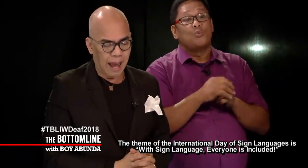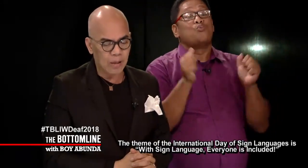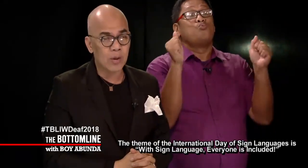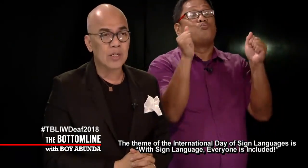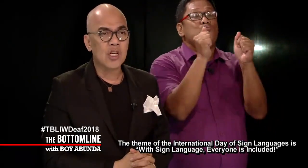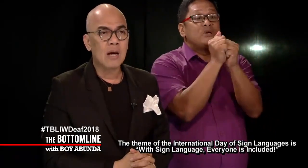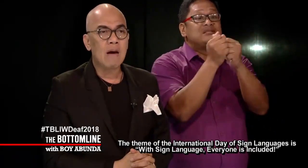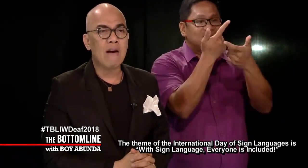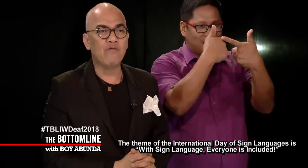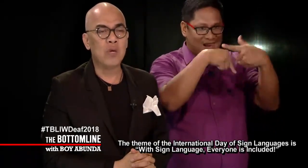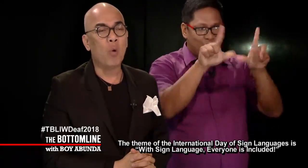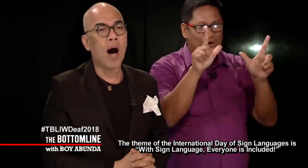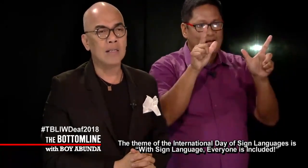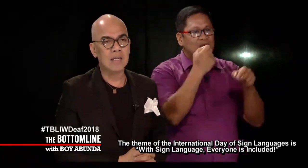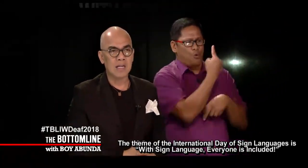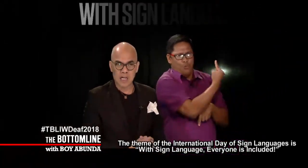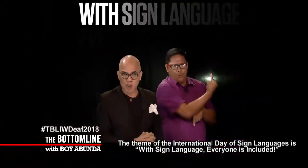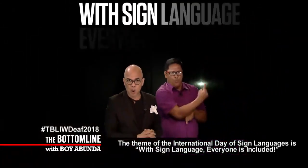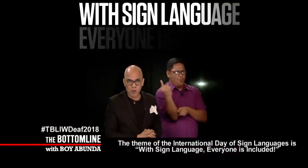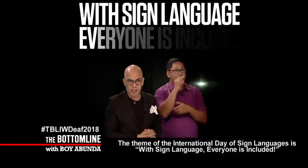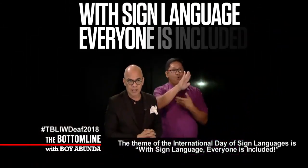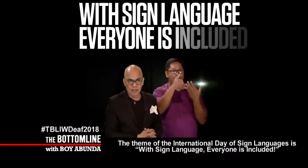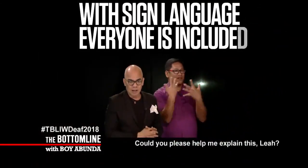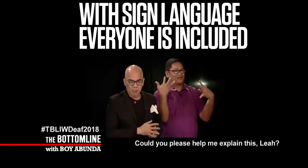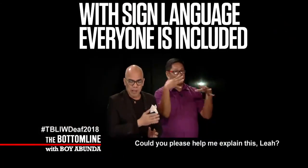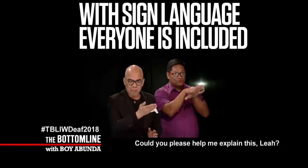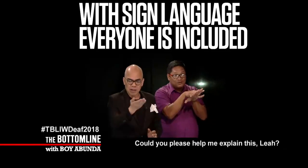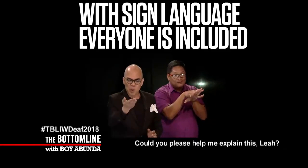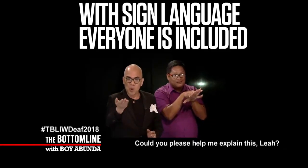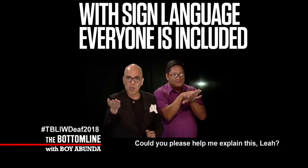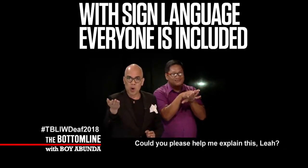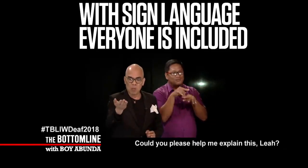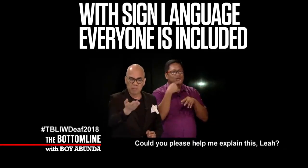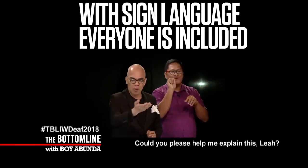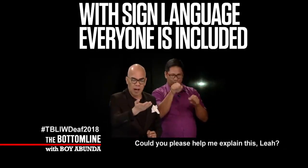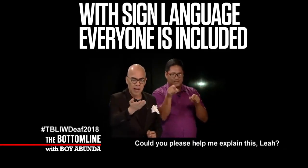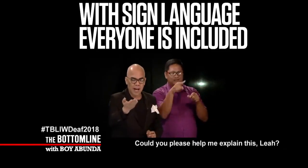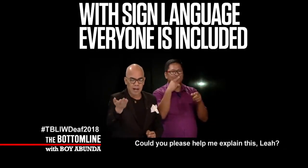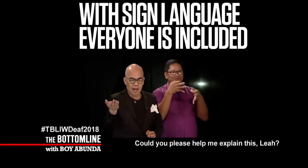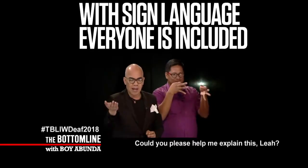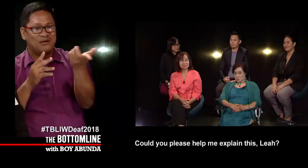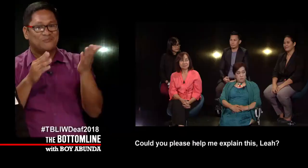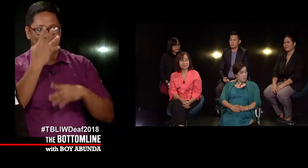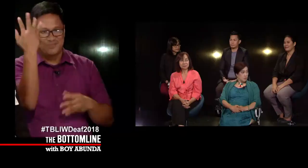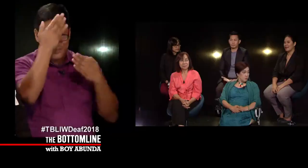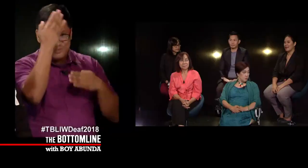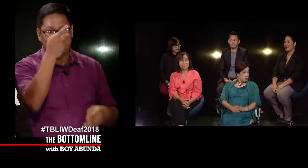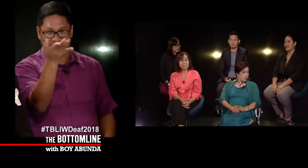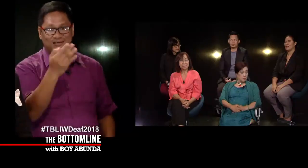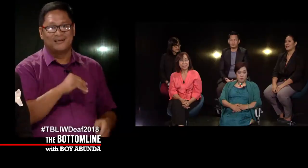sign language, everyone is included. Pwede bang tulungan niyo ako magpaliwanag? Leia?